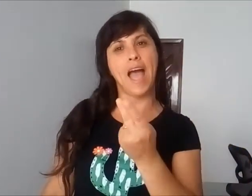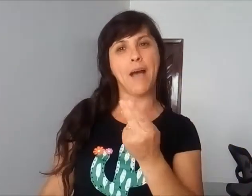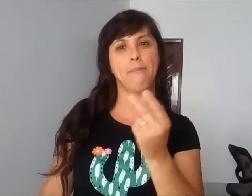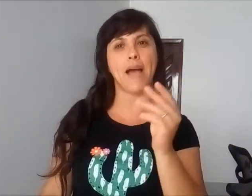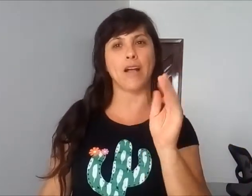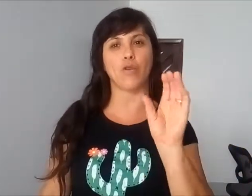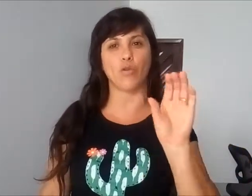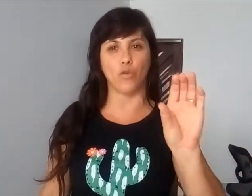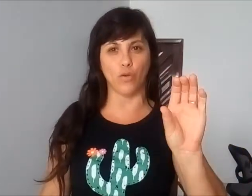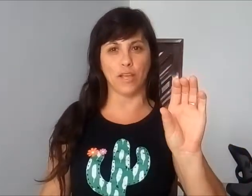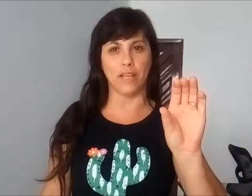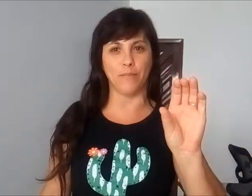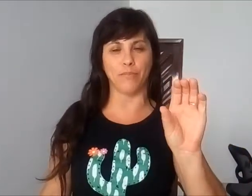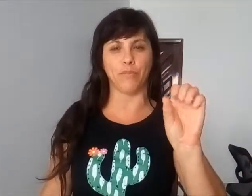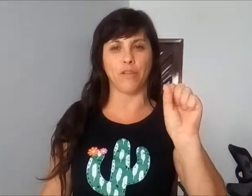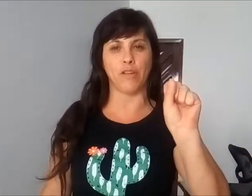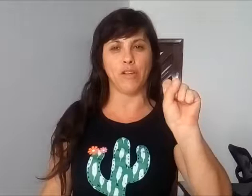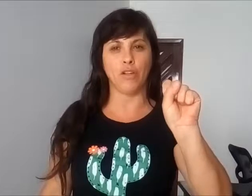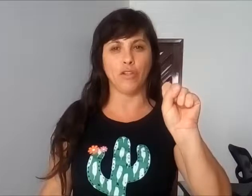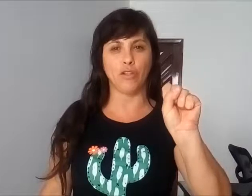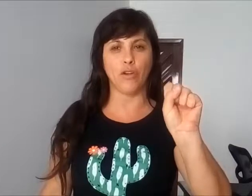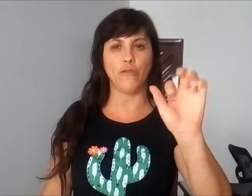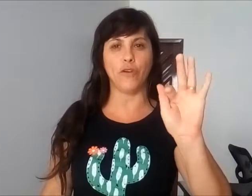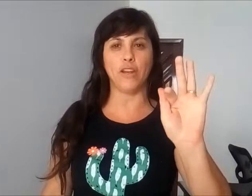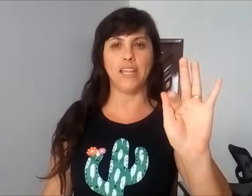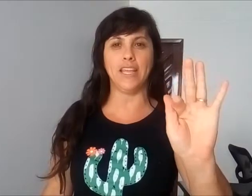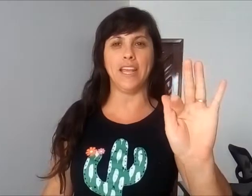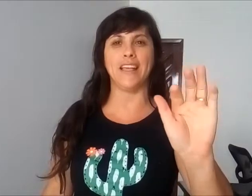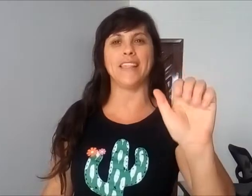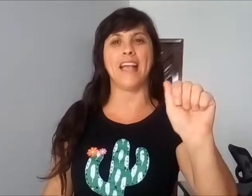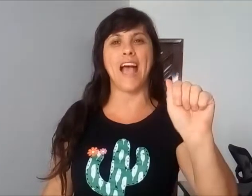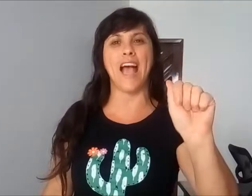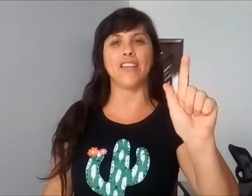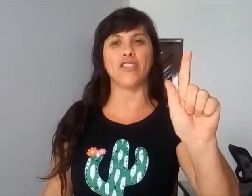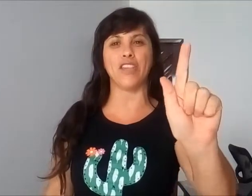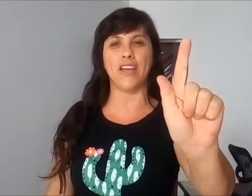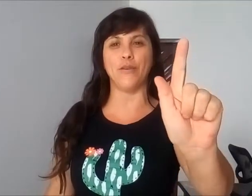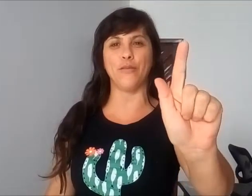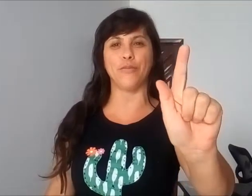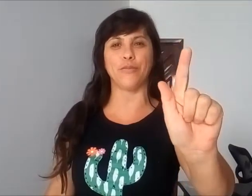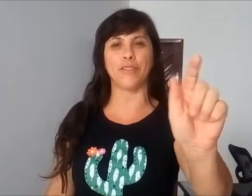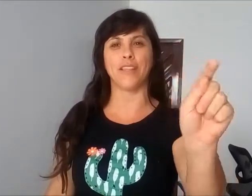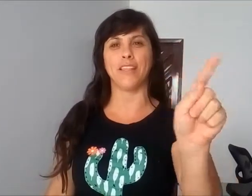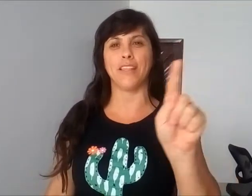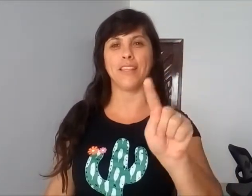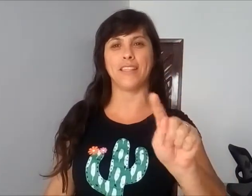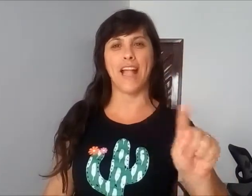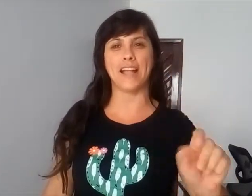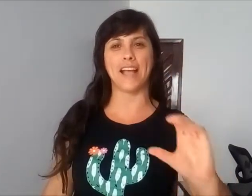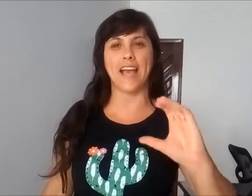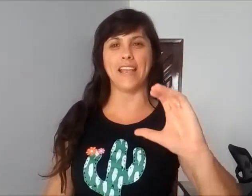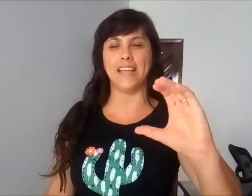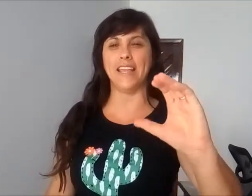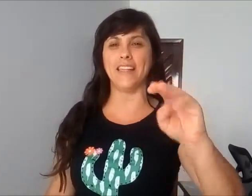marco que sua família ageu zacarias